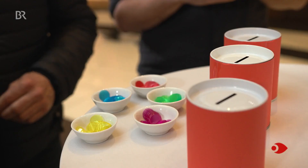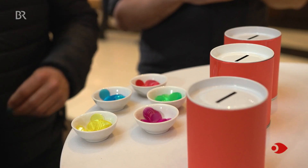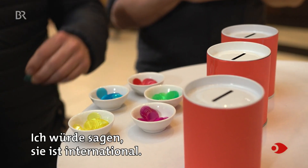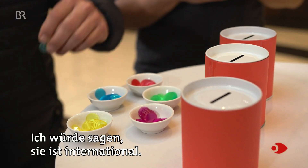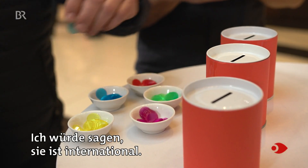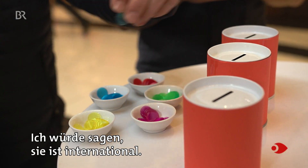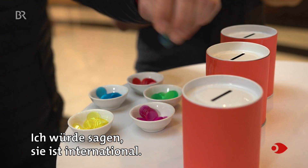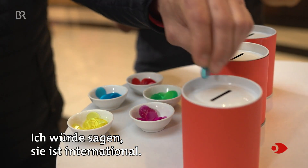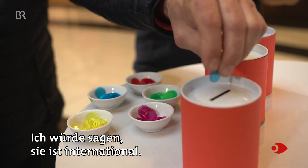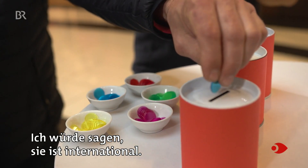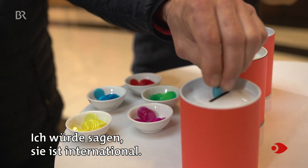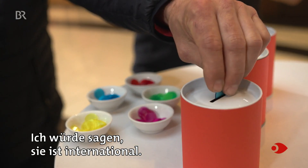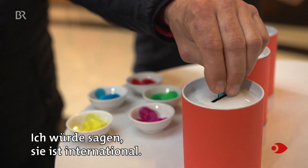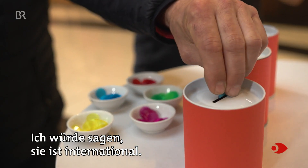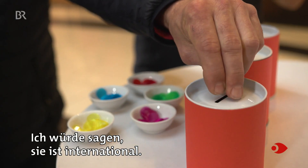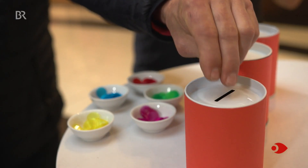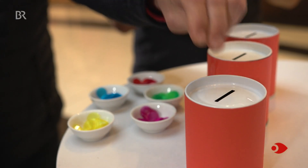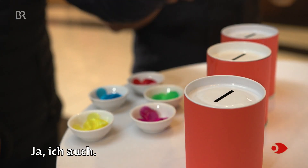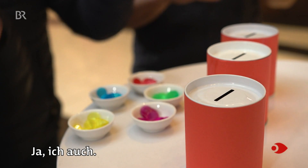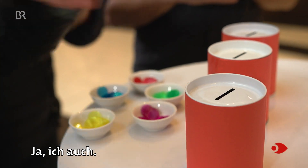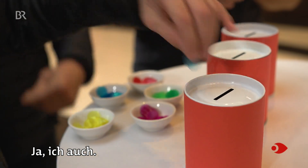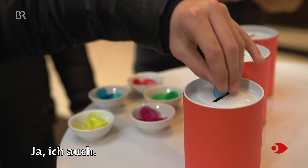Ich würde sagen, sie ist international. Ja, ich auch.